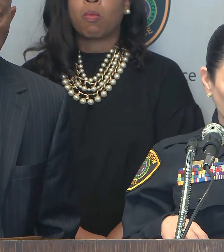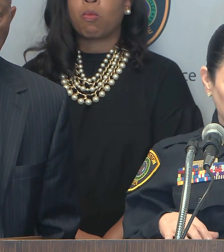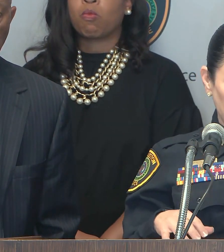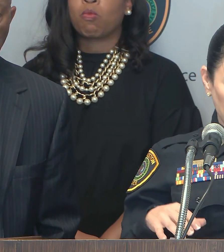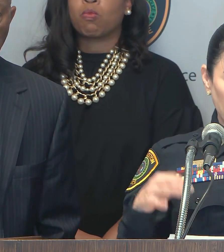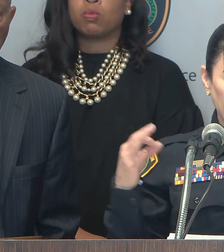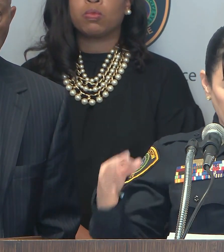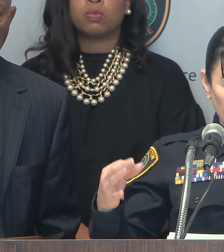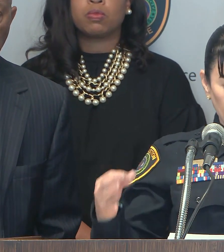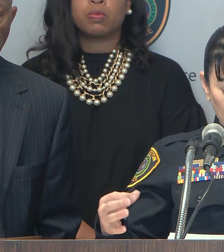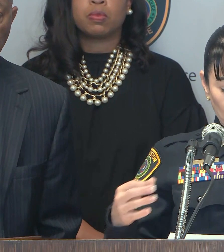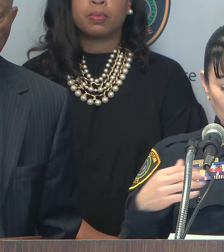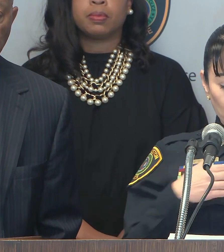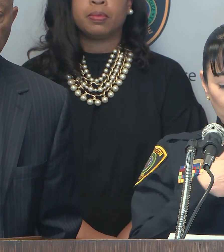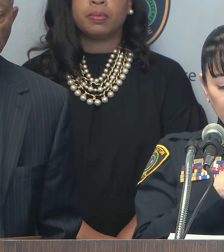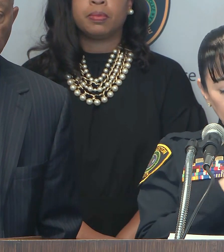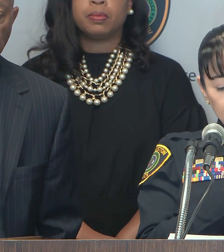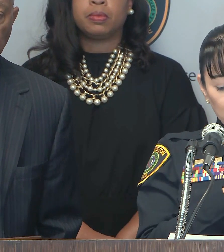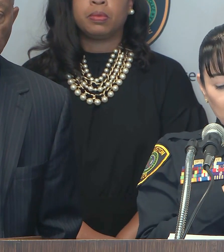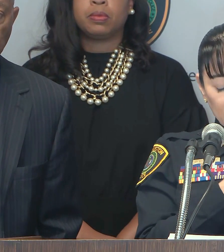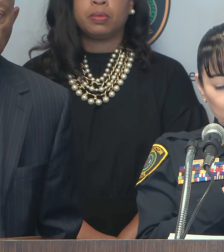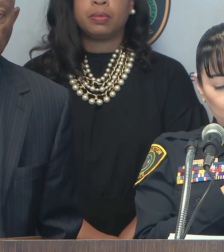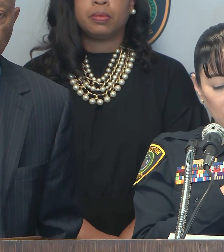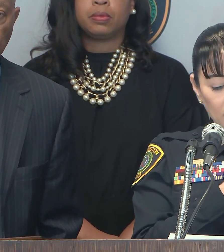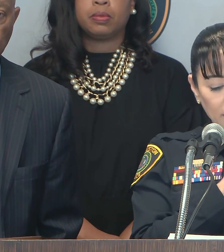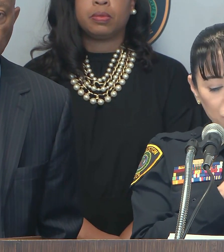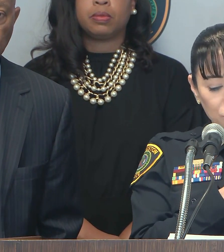de seguridad en el carro, porque